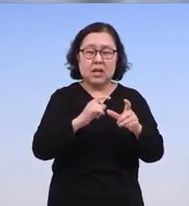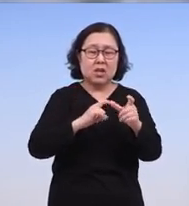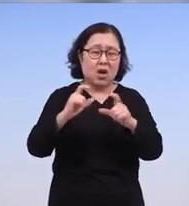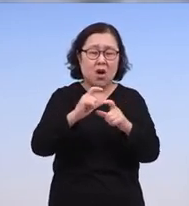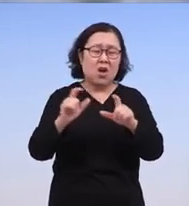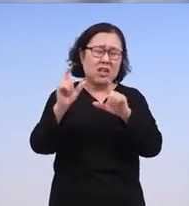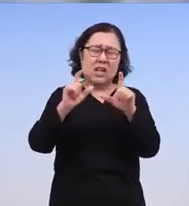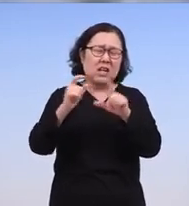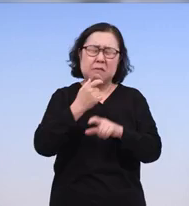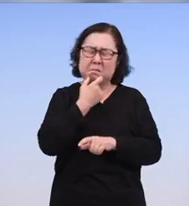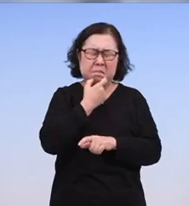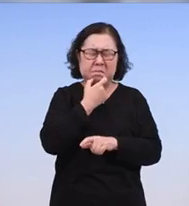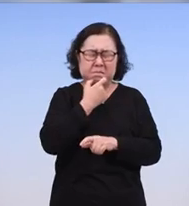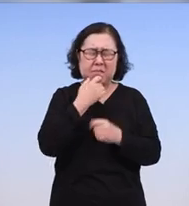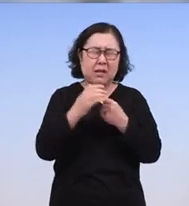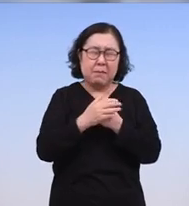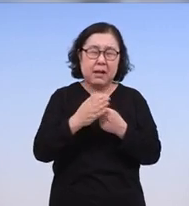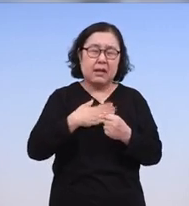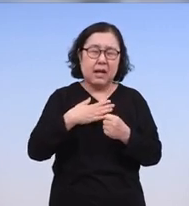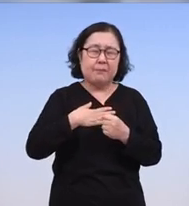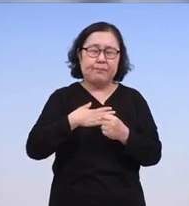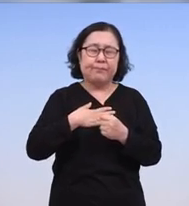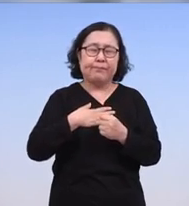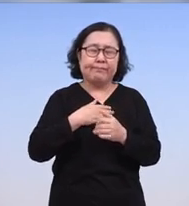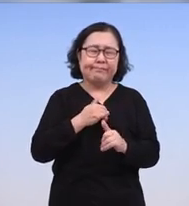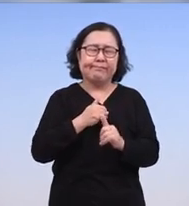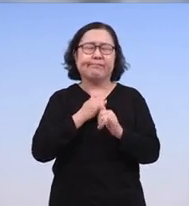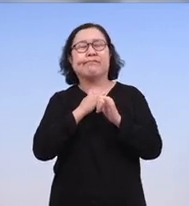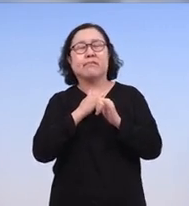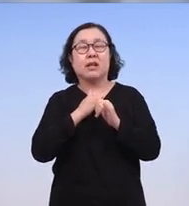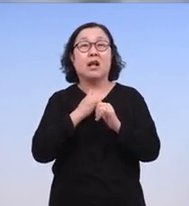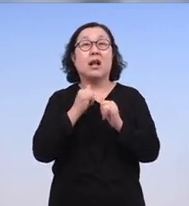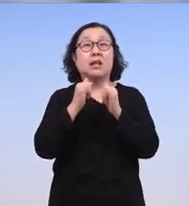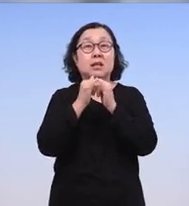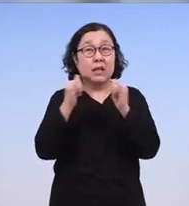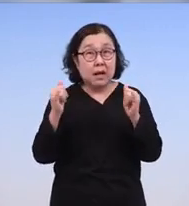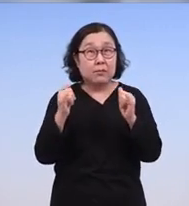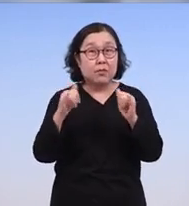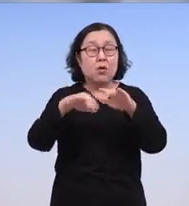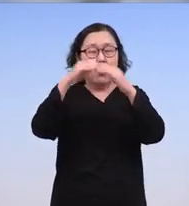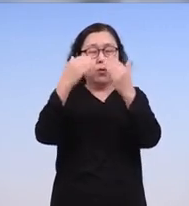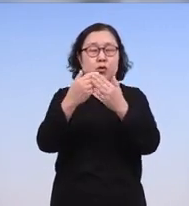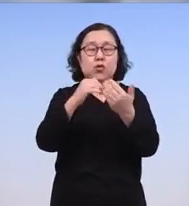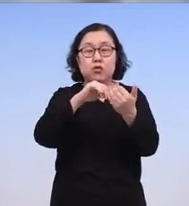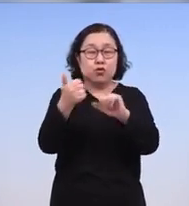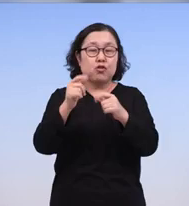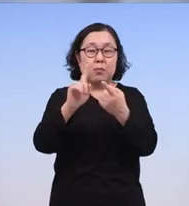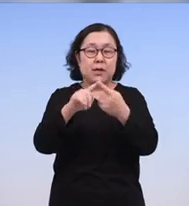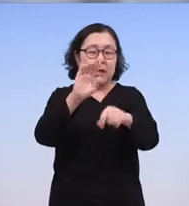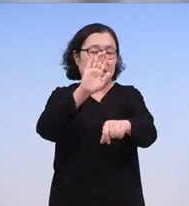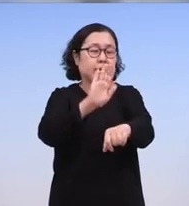부귀영화를 누리겠다고 뭐 끝내지 뭐. 이게 다 죽음에 대한 잘못된 이해에서 나오는 겁니다.